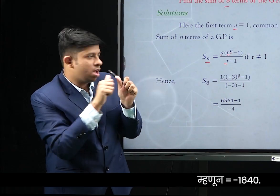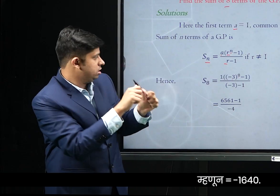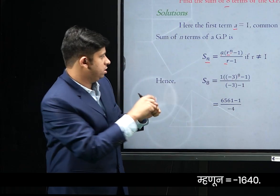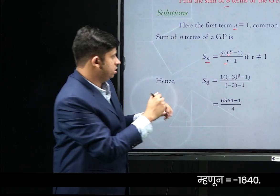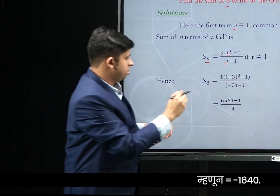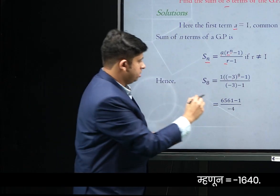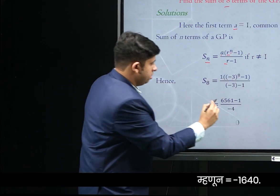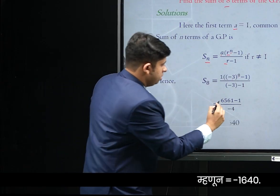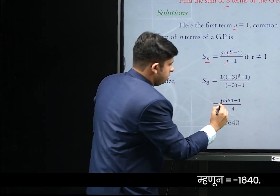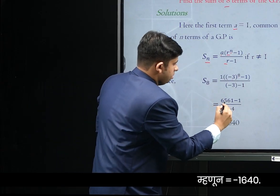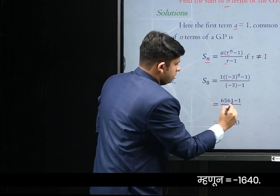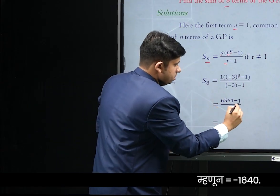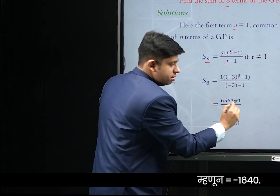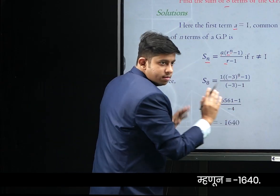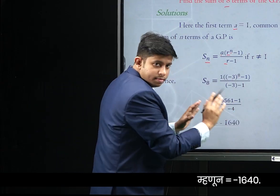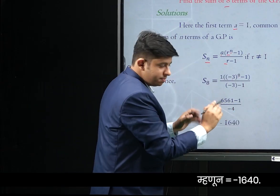म्हणून equals minus 1640.